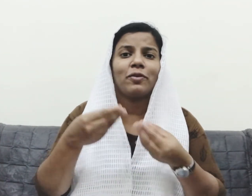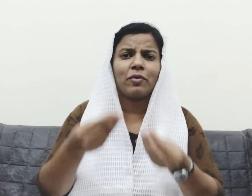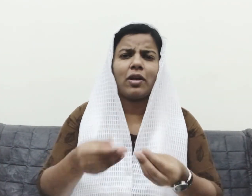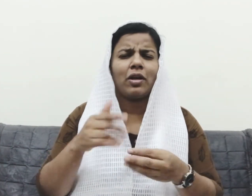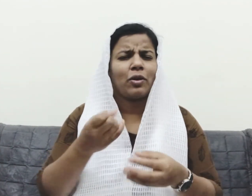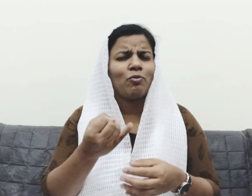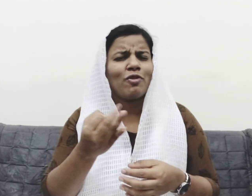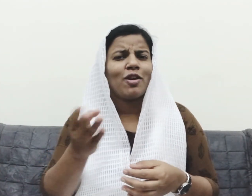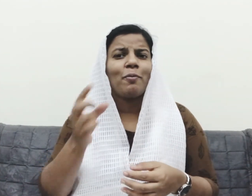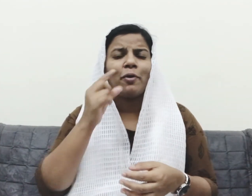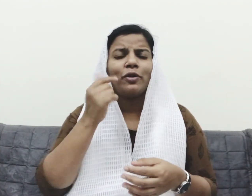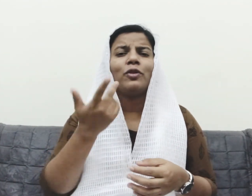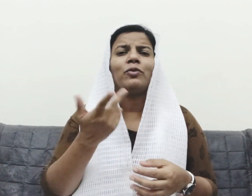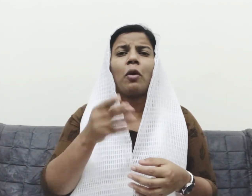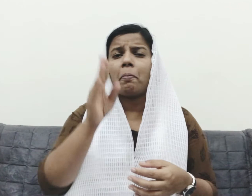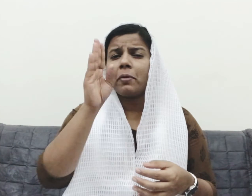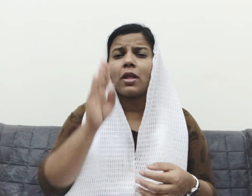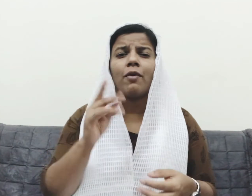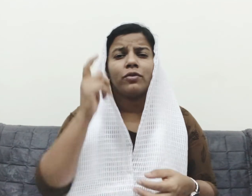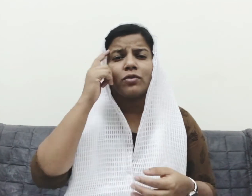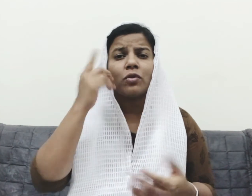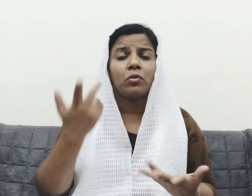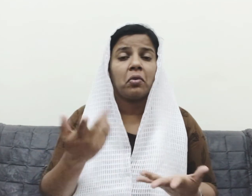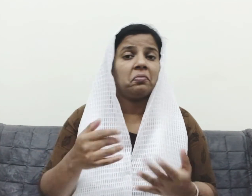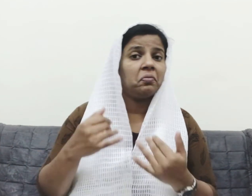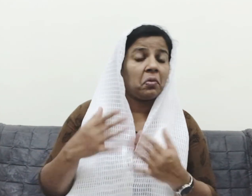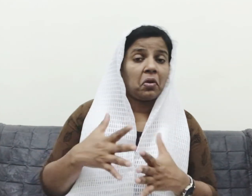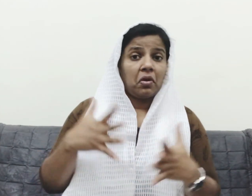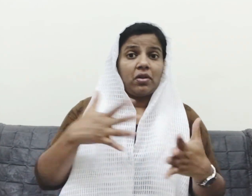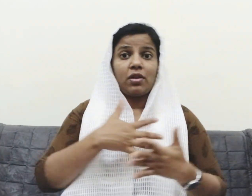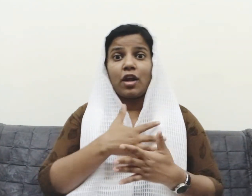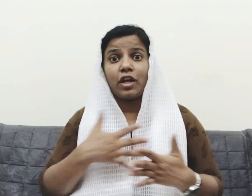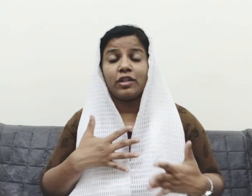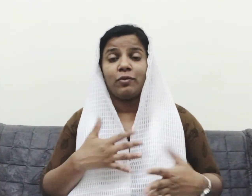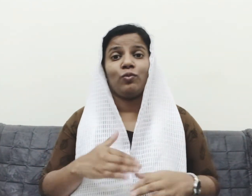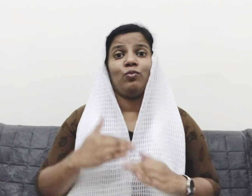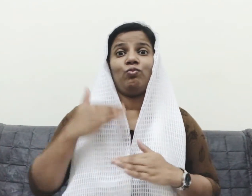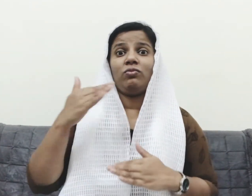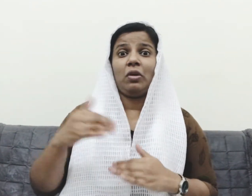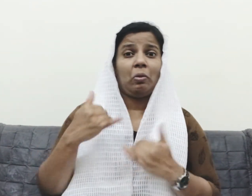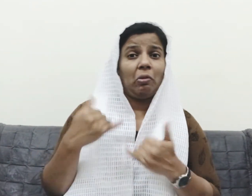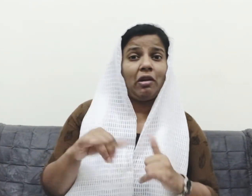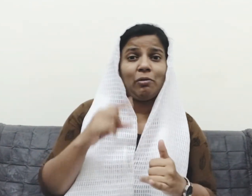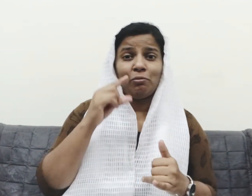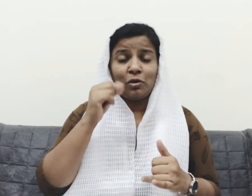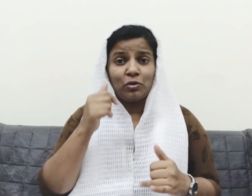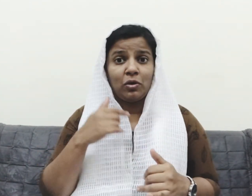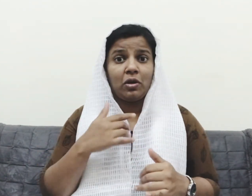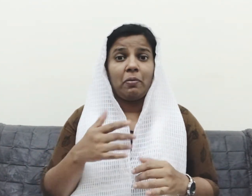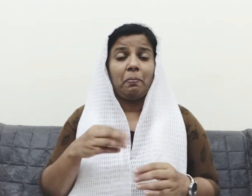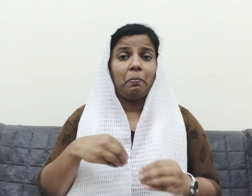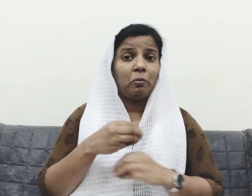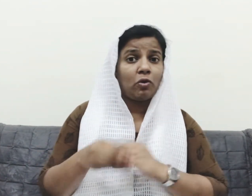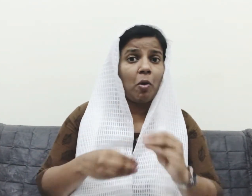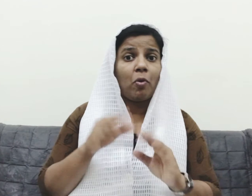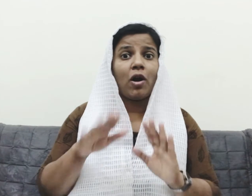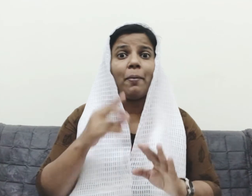മനസ്സിൽ നമ്മുടെ പിതാവിനെക്കുറിച്ച് തെറ്റായ ധാരണകൾ, ക്രൂരനാണ്, ഭയങ്കര കോപമുള്ള ആളാണ്, ഭയങ്കര പ്രശ്നക്കാരനാണ് എന്നൊക്കെയുള്ള